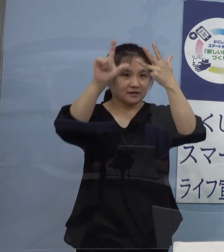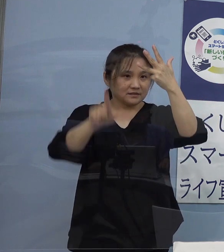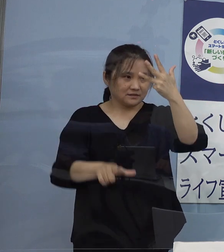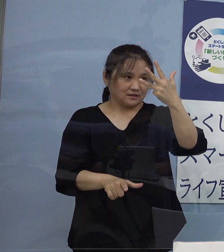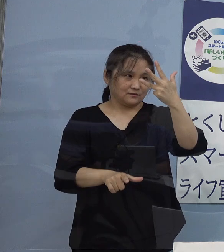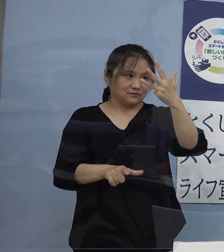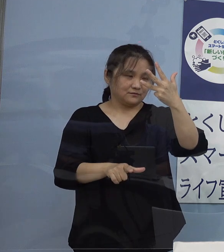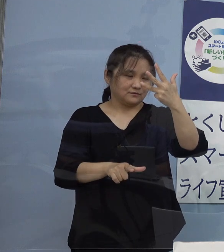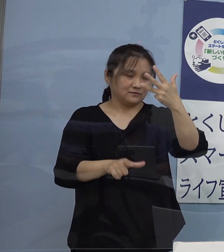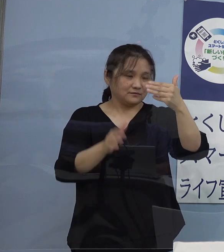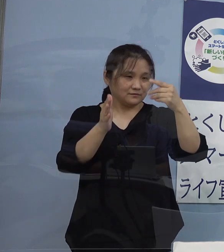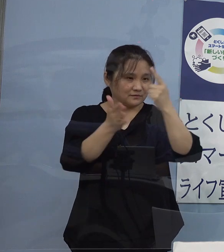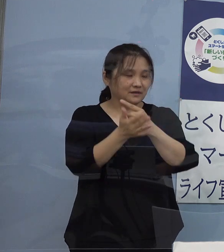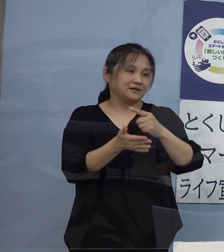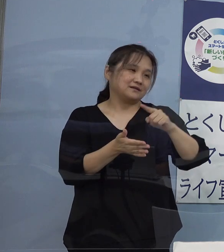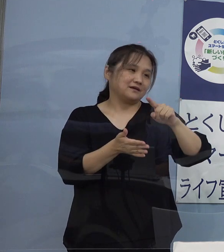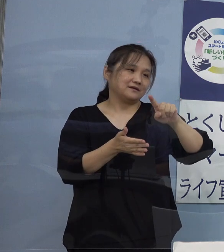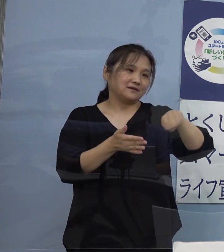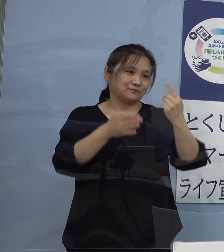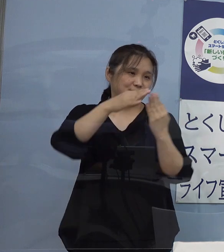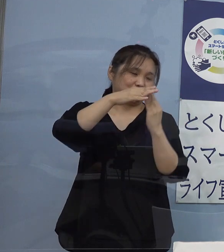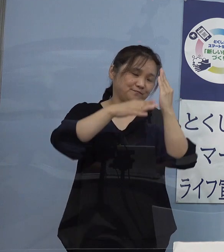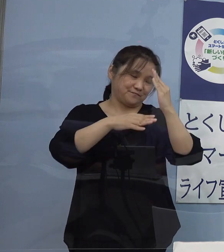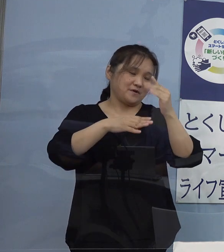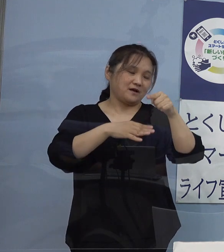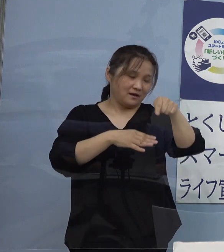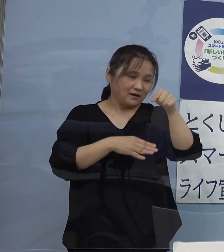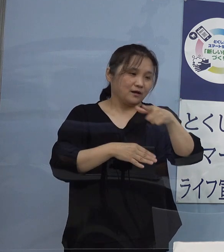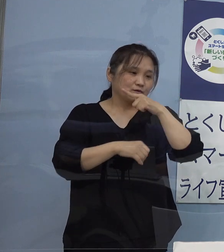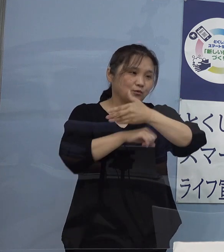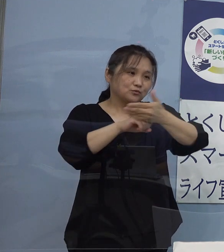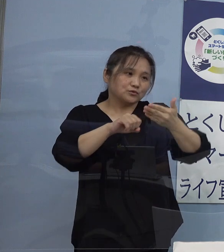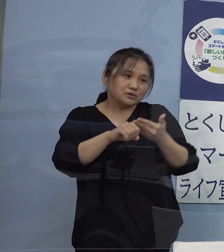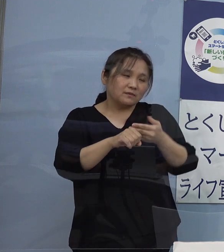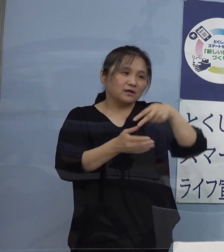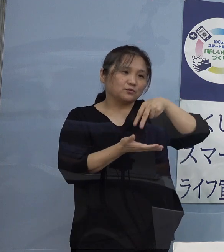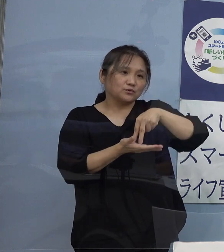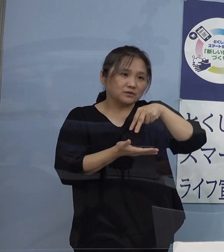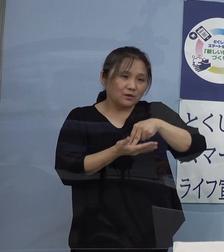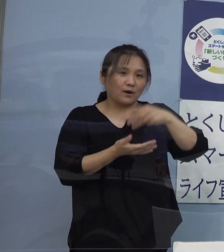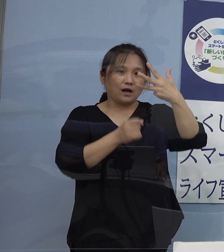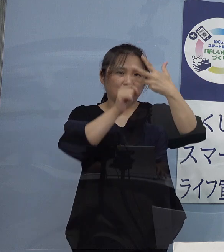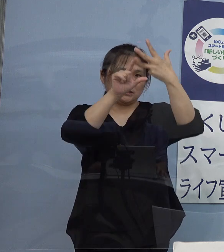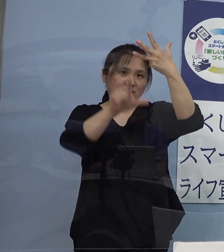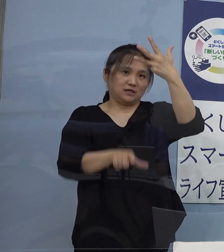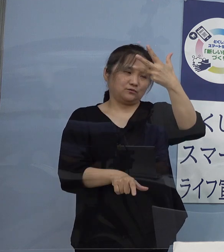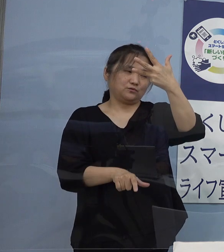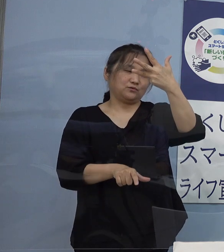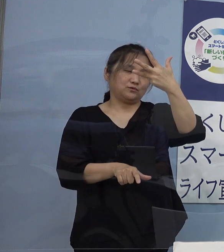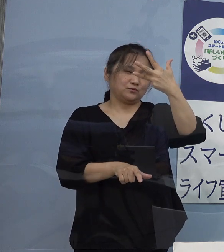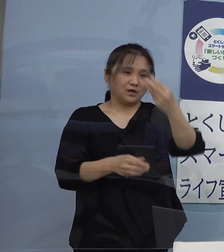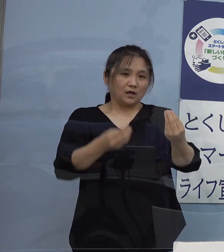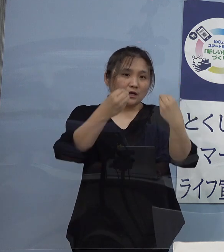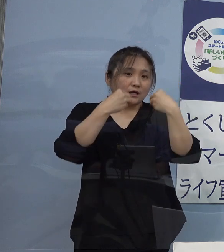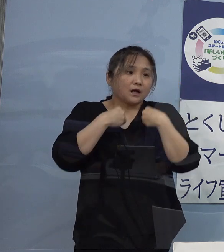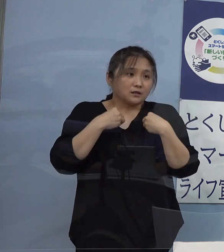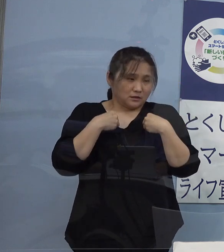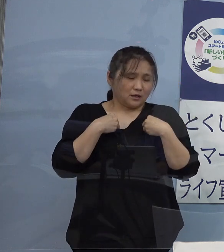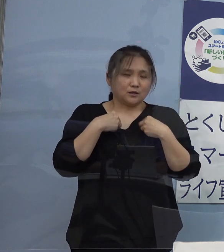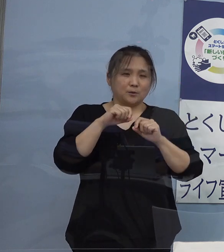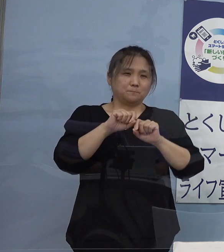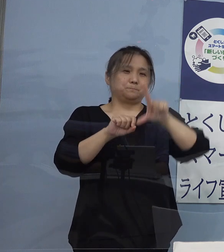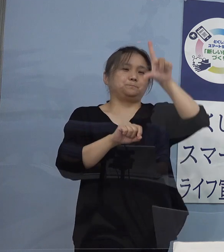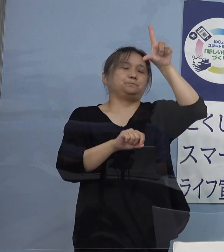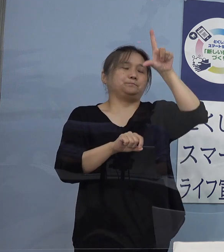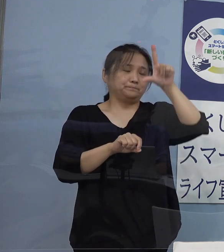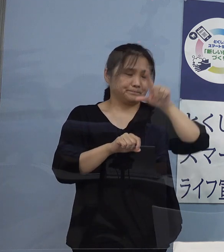るということになりました。まあ、徳島にとってみると、まさにこの8月、感染が非常に多い